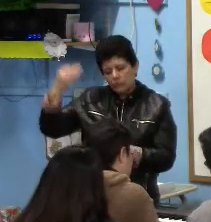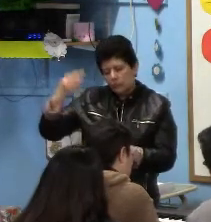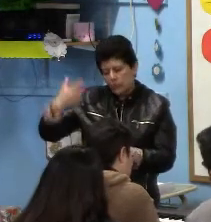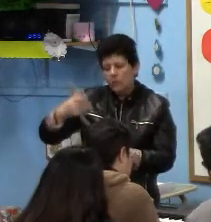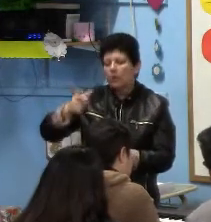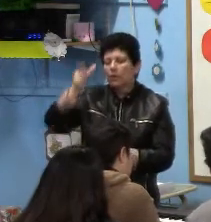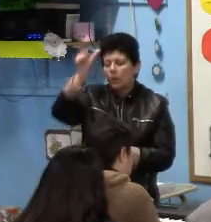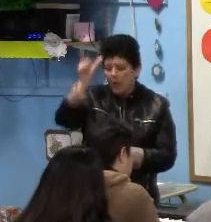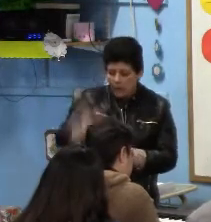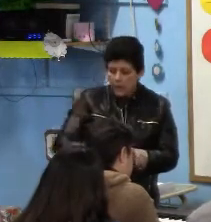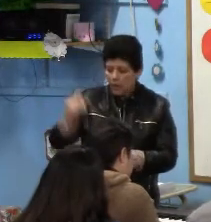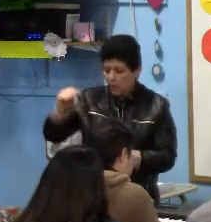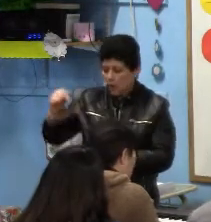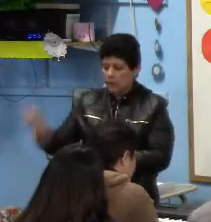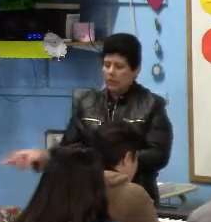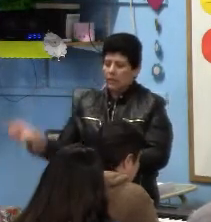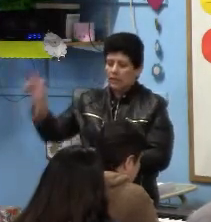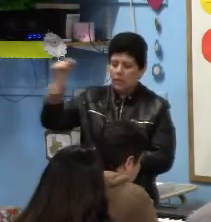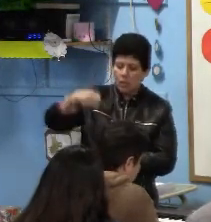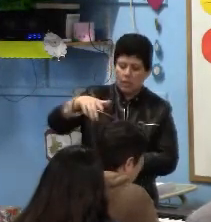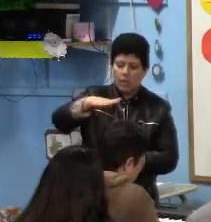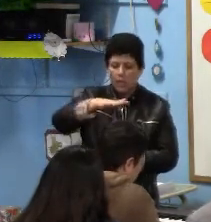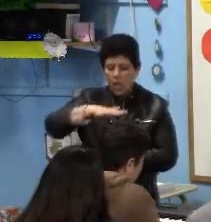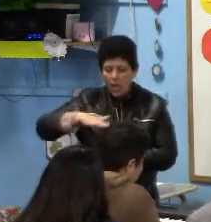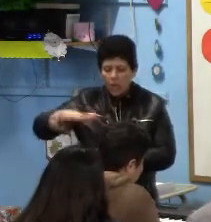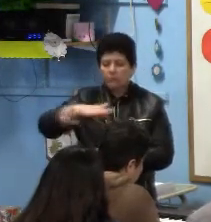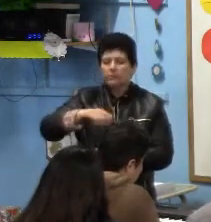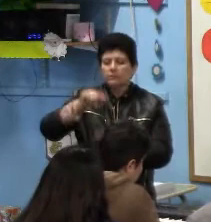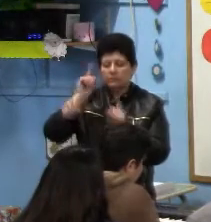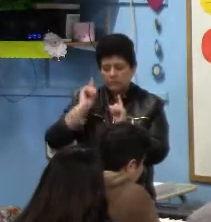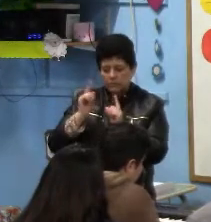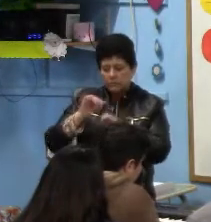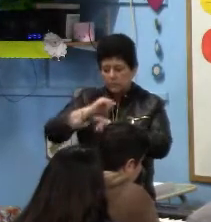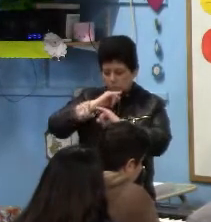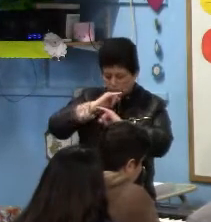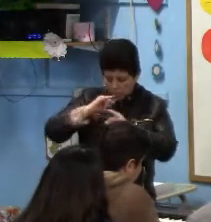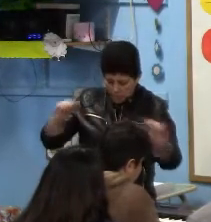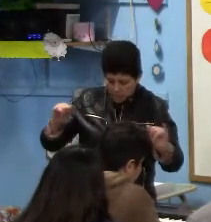los presentes y por este mensaje que se va a dar.